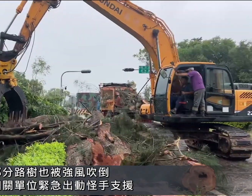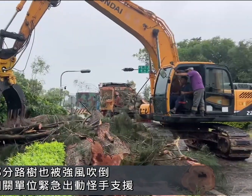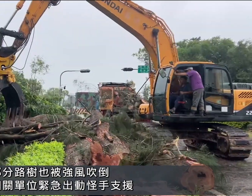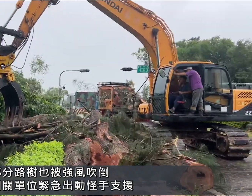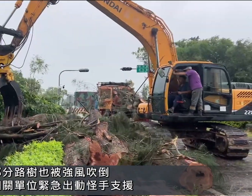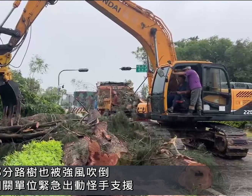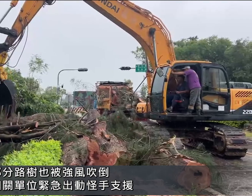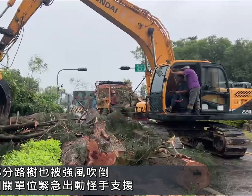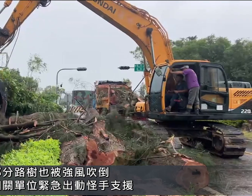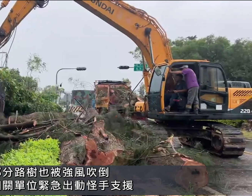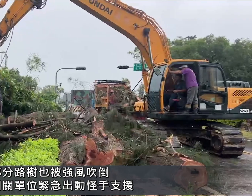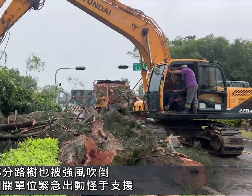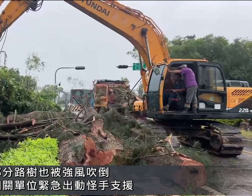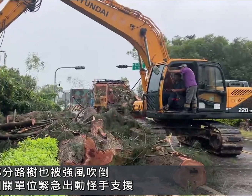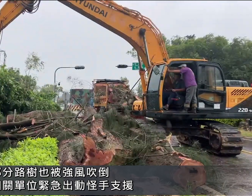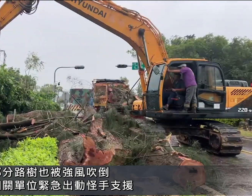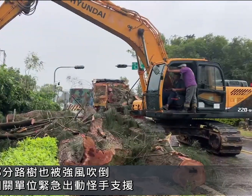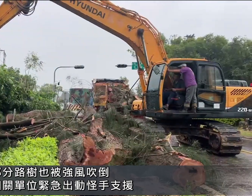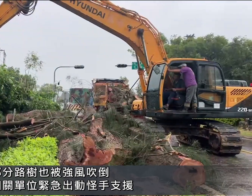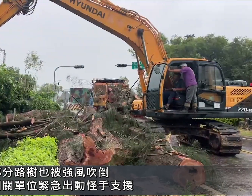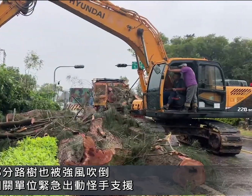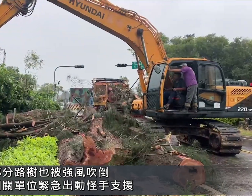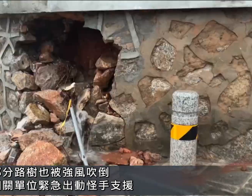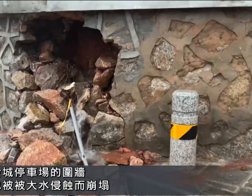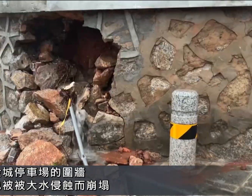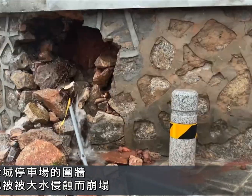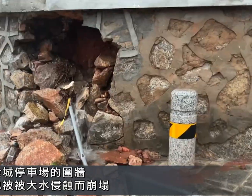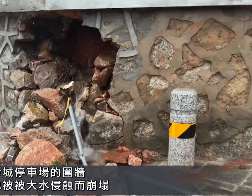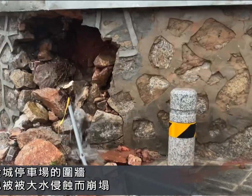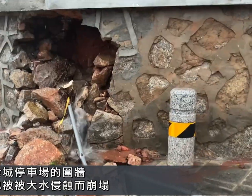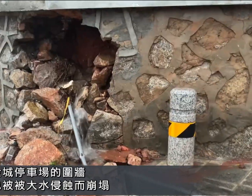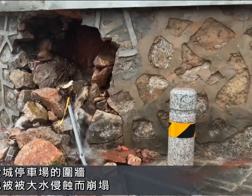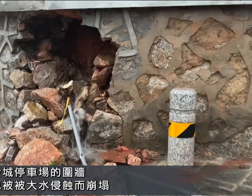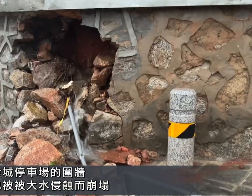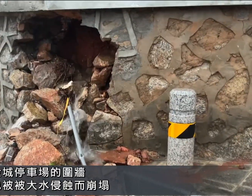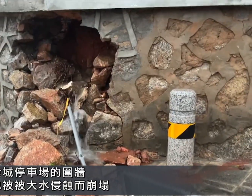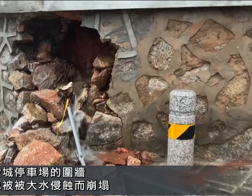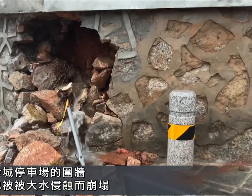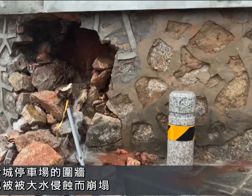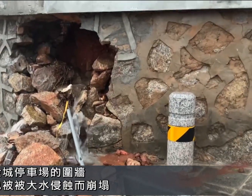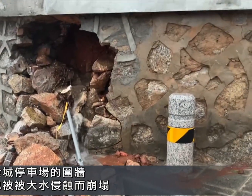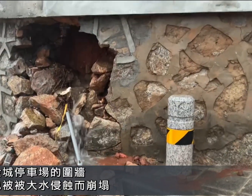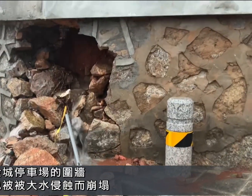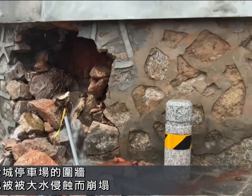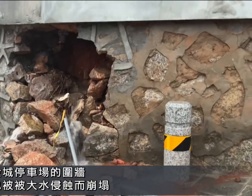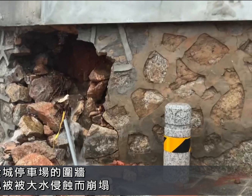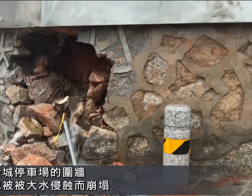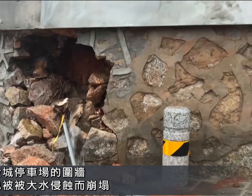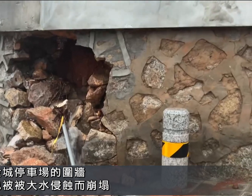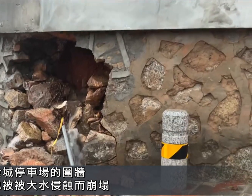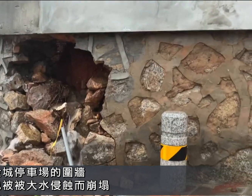倒，相关单位紧急出动怪手支援，金城停车场的围墙也被大水侵蚀而崩塌。